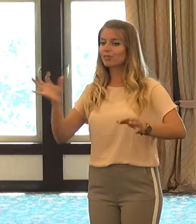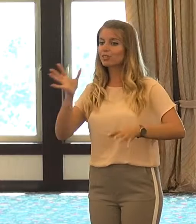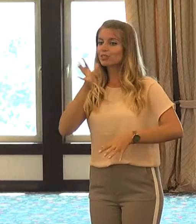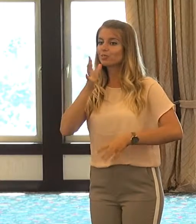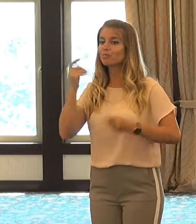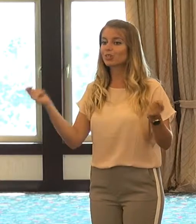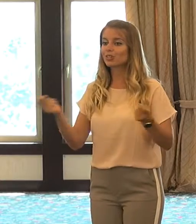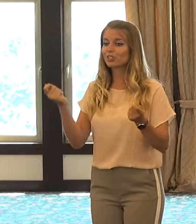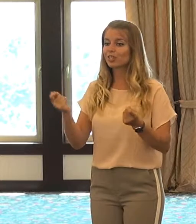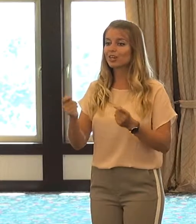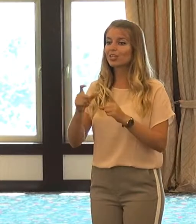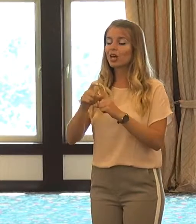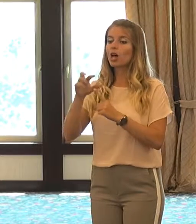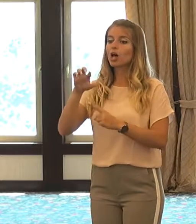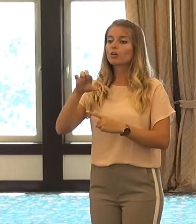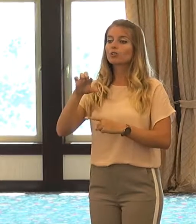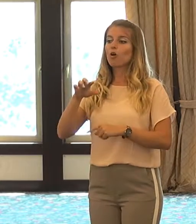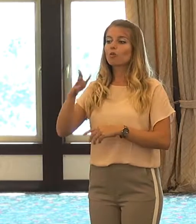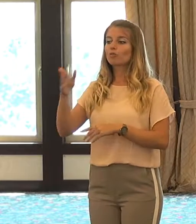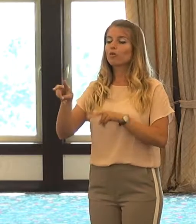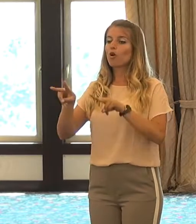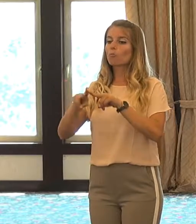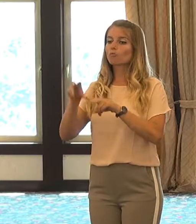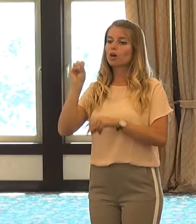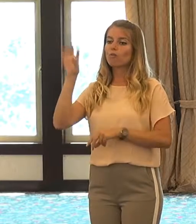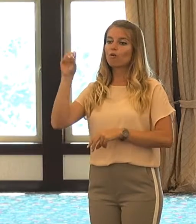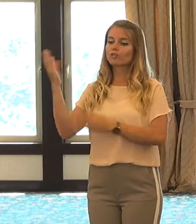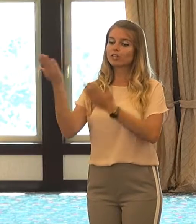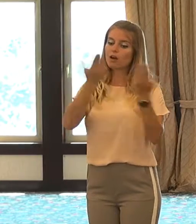Koordinatörü Doktor Mustafa Özkan Kalıcı davet ediyorum.